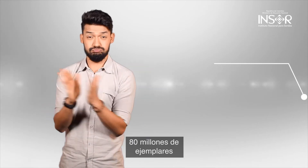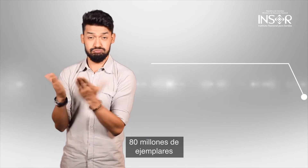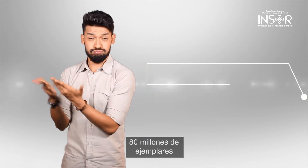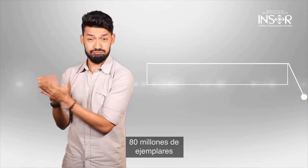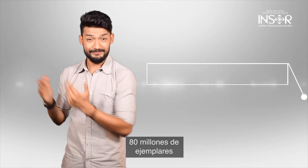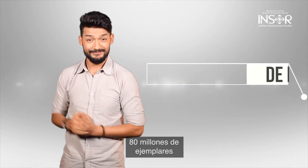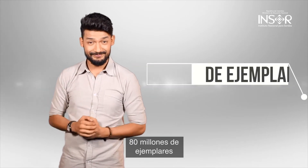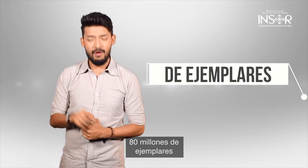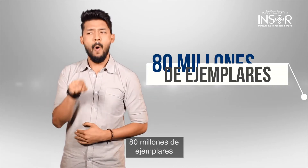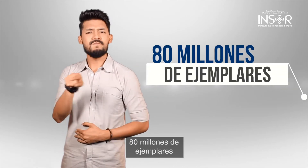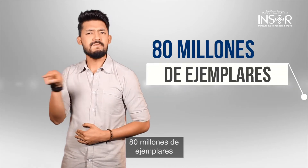80 millones de ejemplares